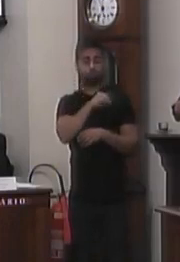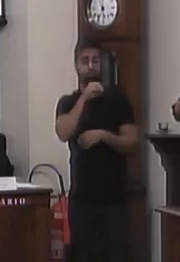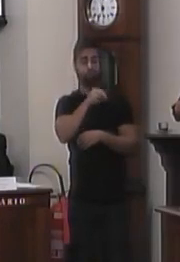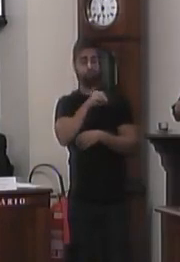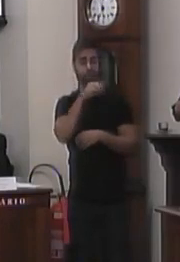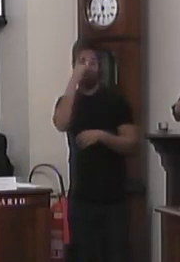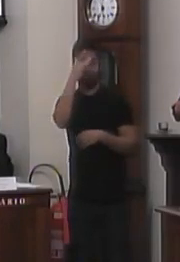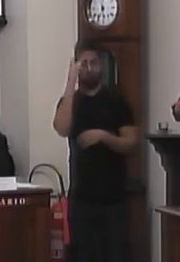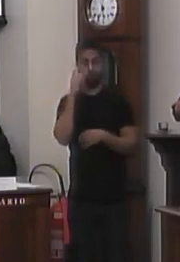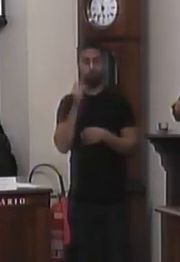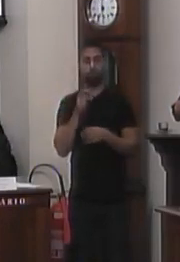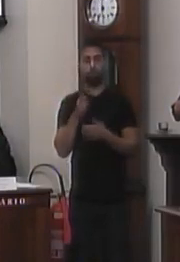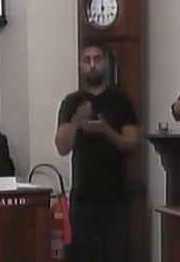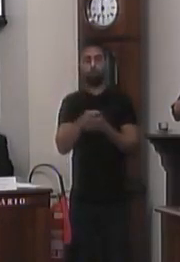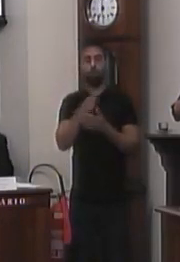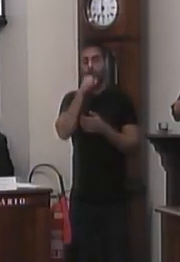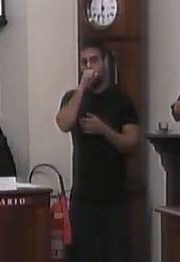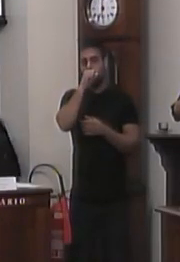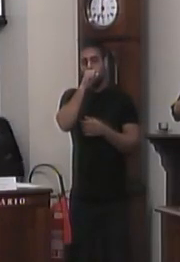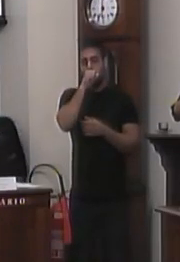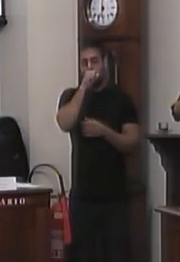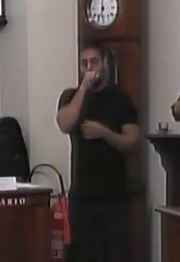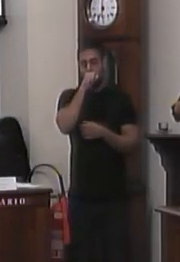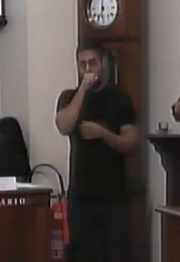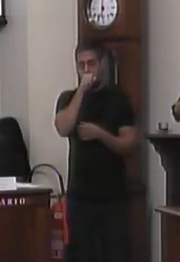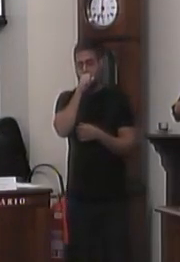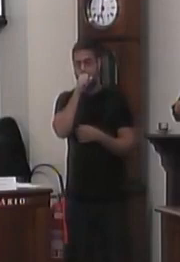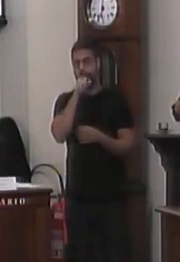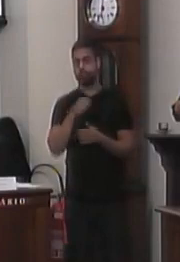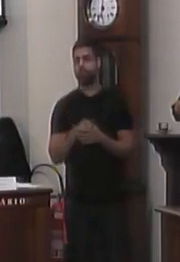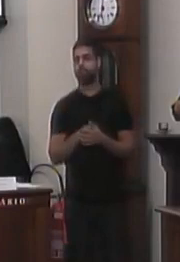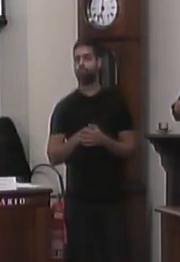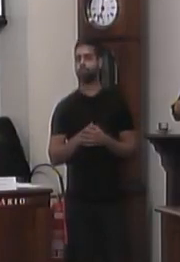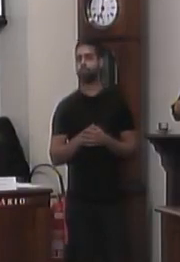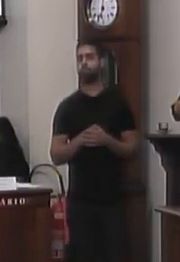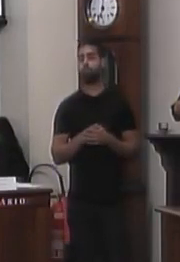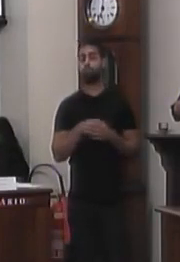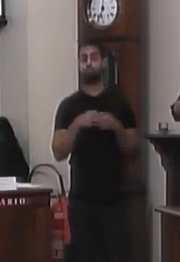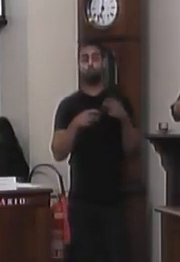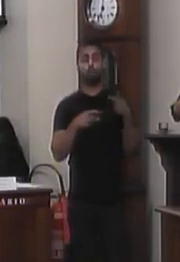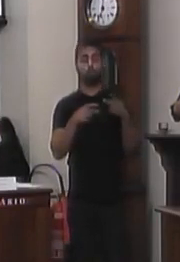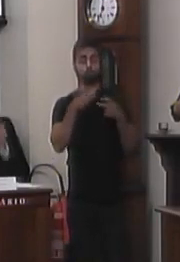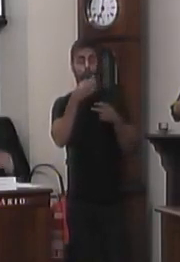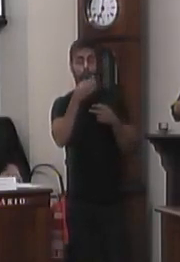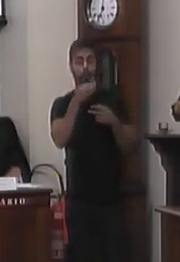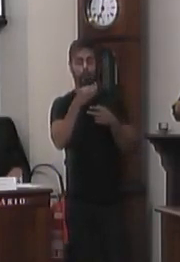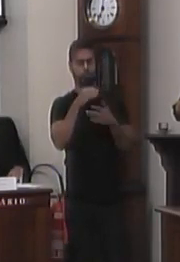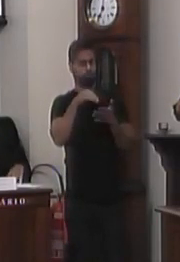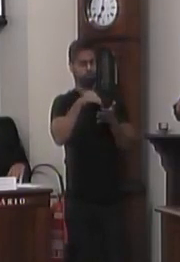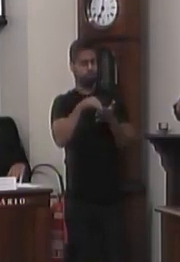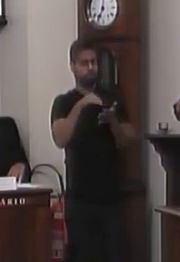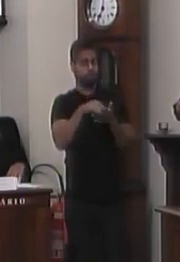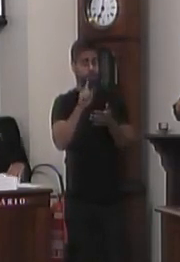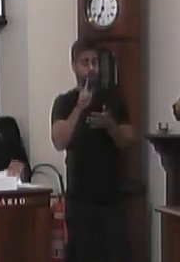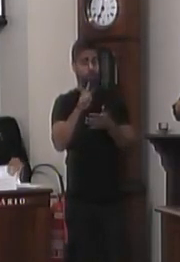recurso lá bem já elevado de valores, e na sua visão, não como secretário, mas como funcionário que vai aposentar